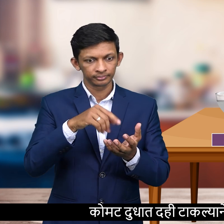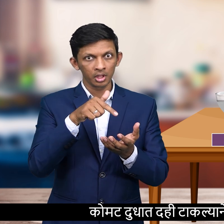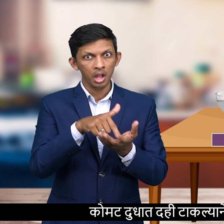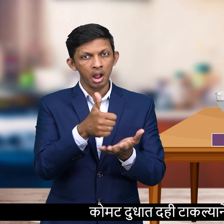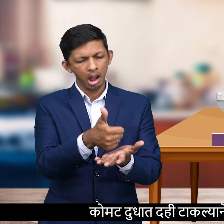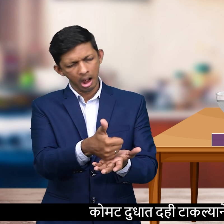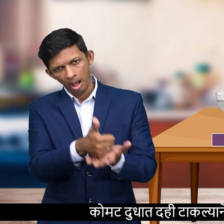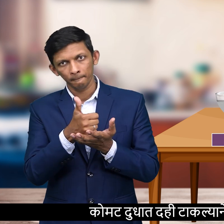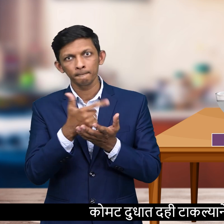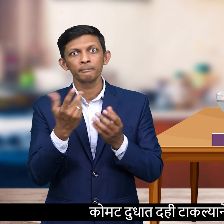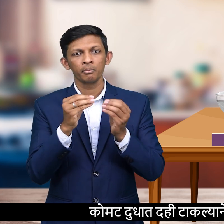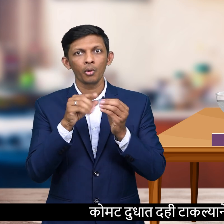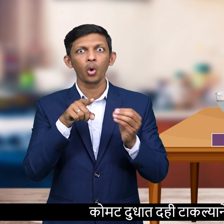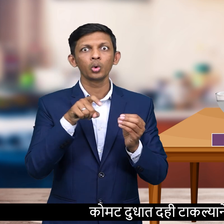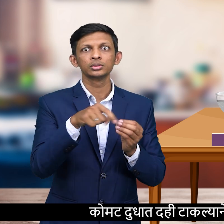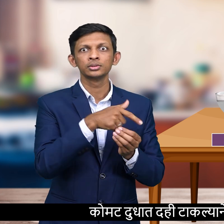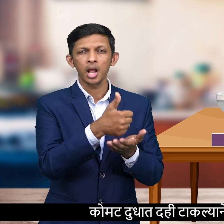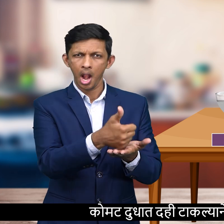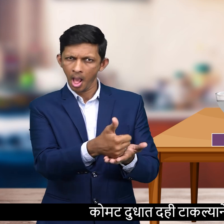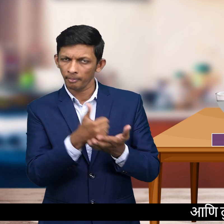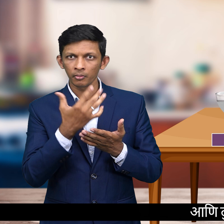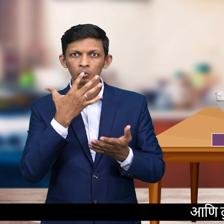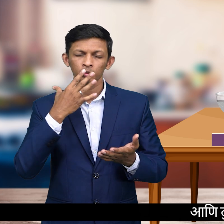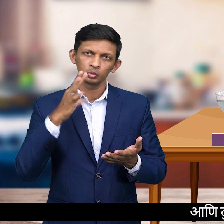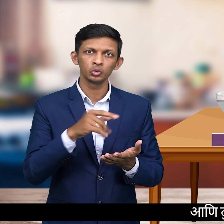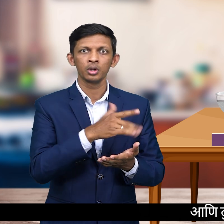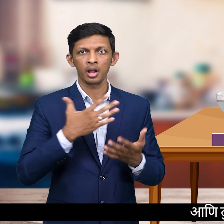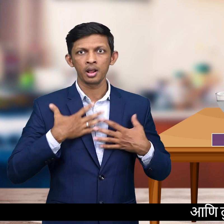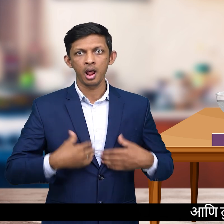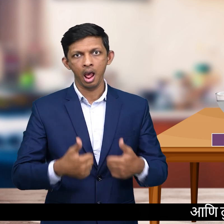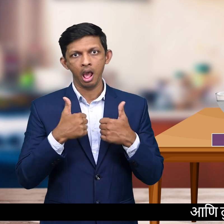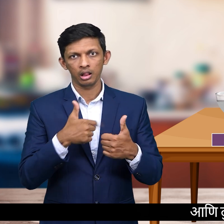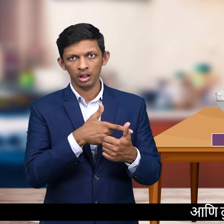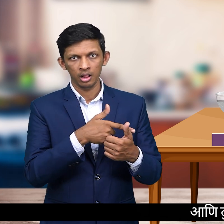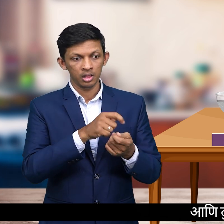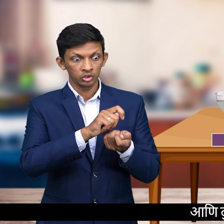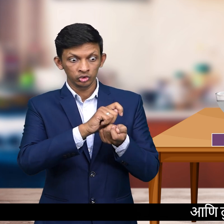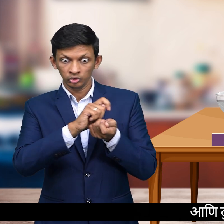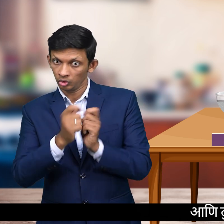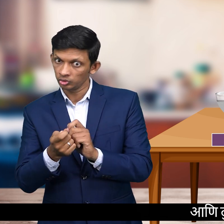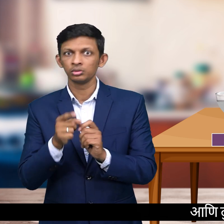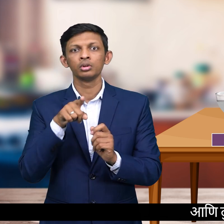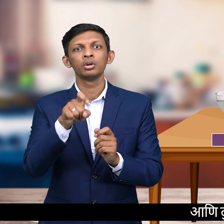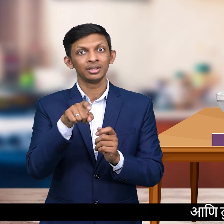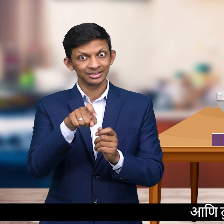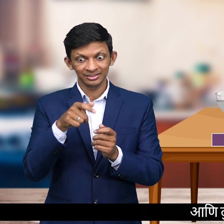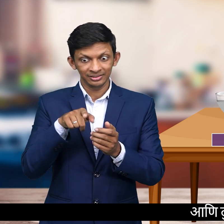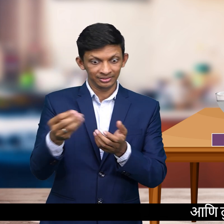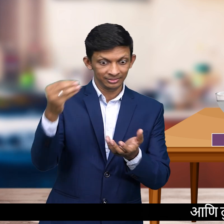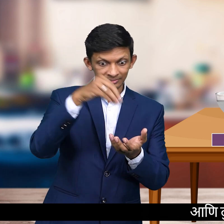लॅक्टोबॅसिलस बॅक्टेरिया वाढण्यास मदत होते आणि दुधाचे दह्यात रूपांतर होते.